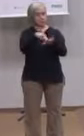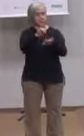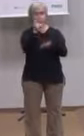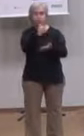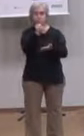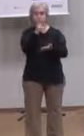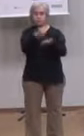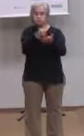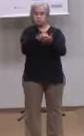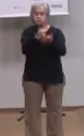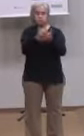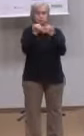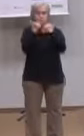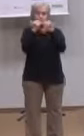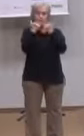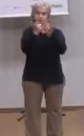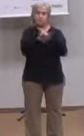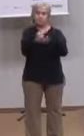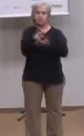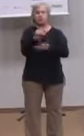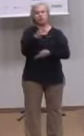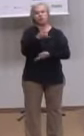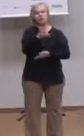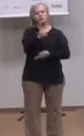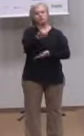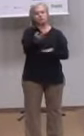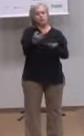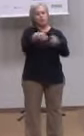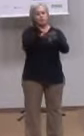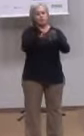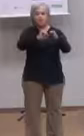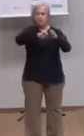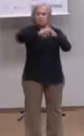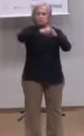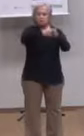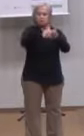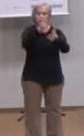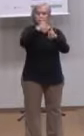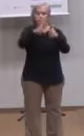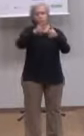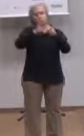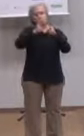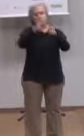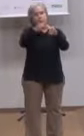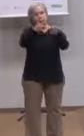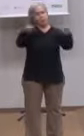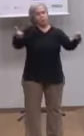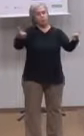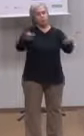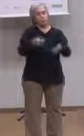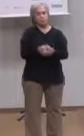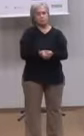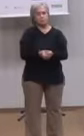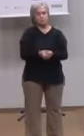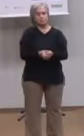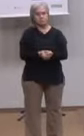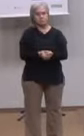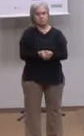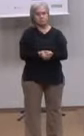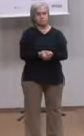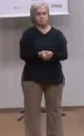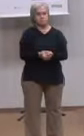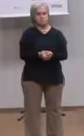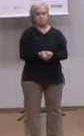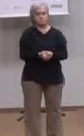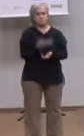tem jeito. Vai continuar fechado. Os problemas vão aumentar, né? Porque não se